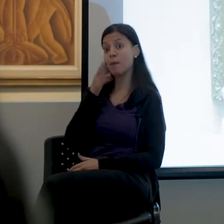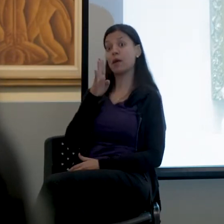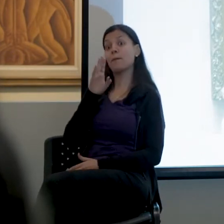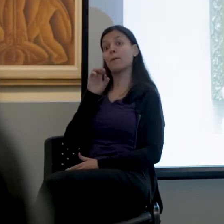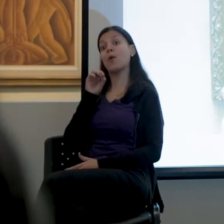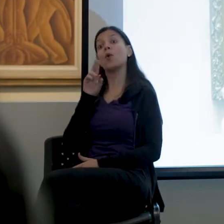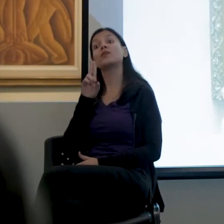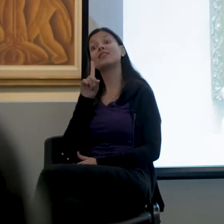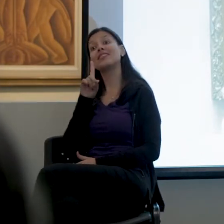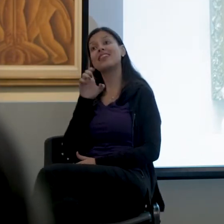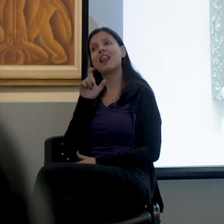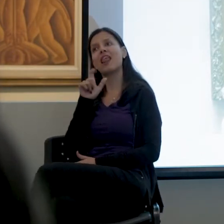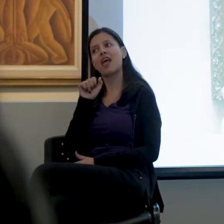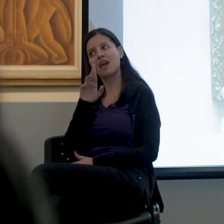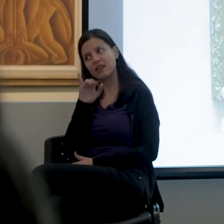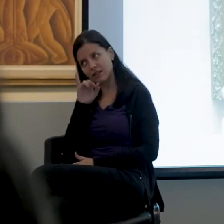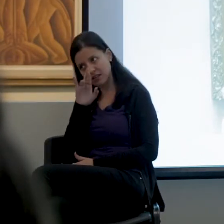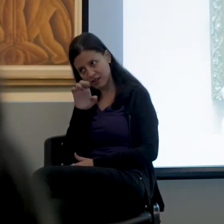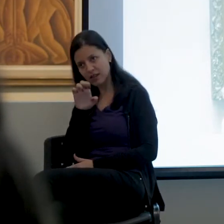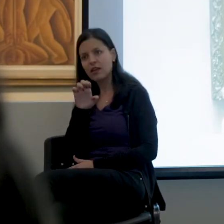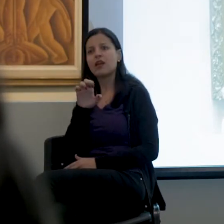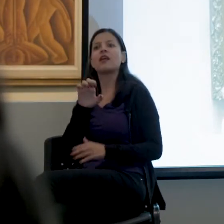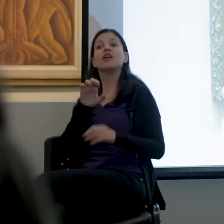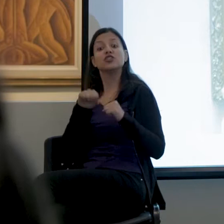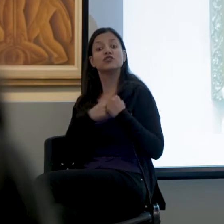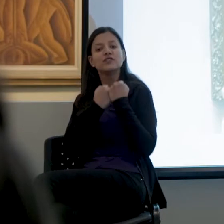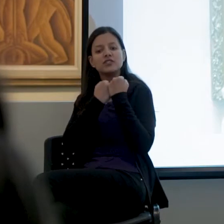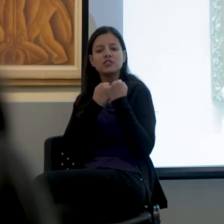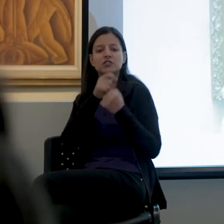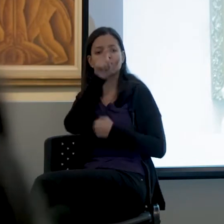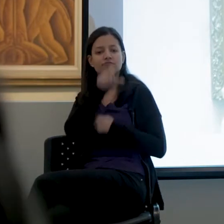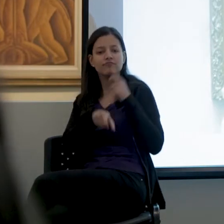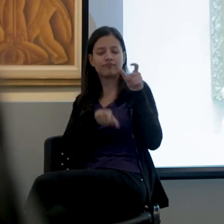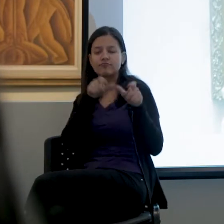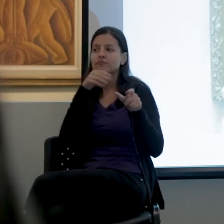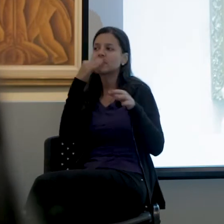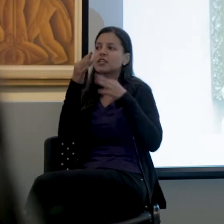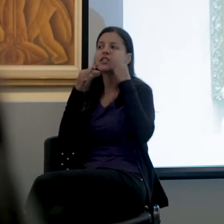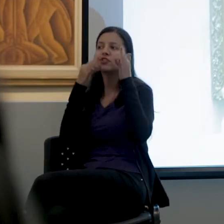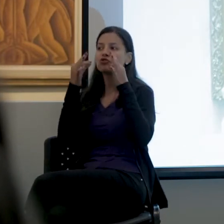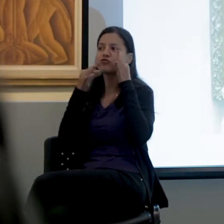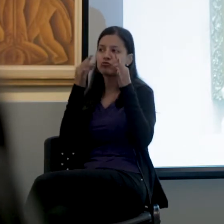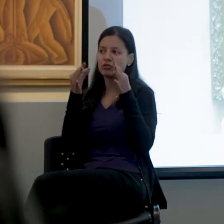os princípios fundamentais que a crítica